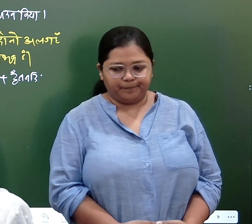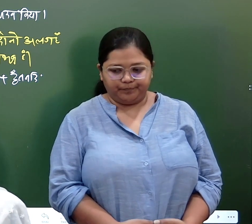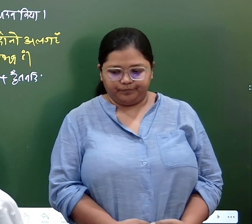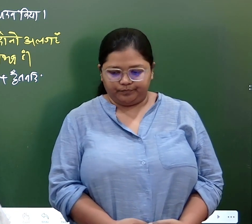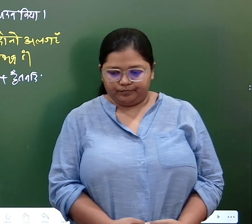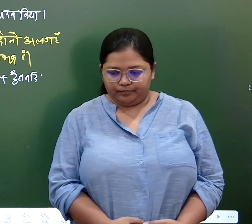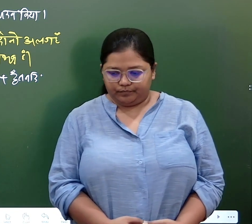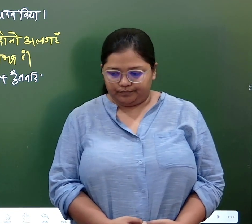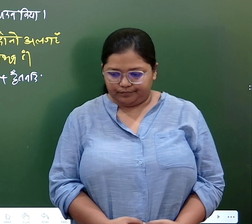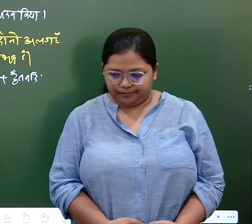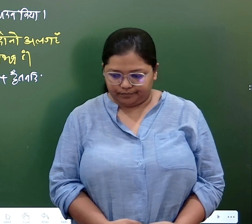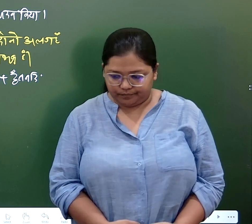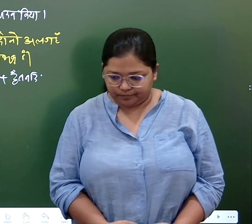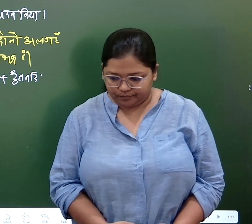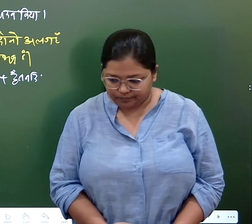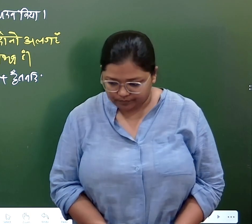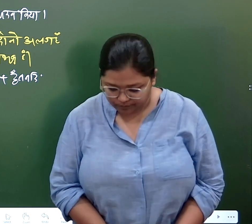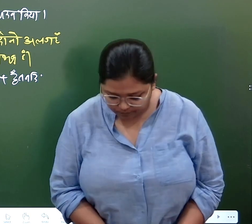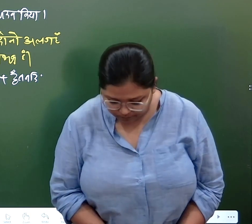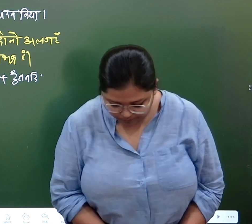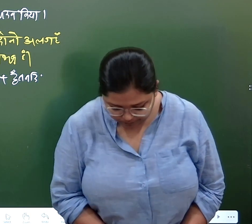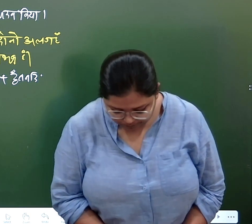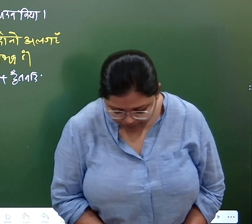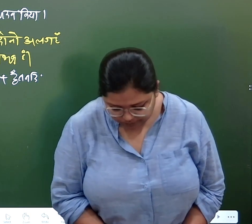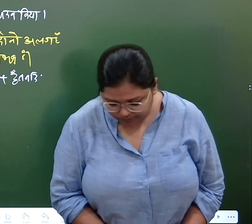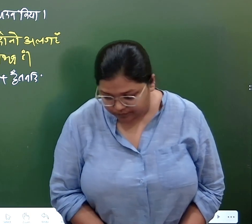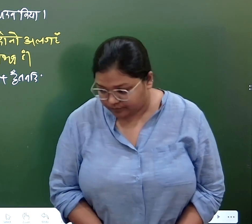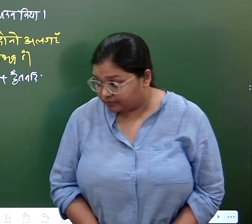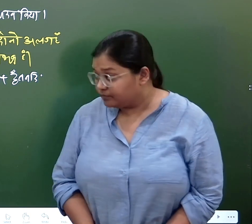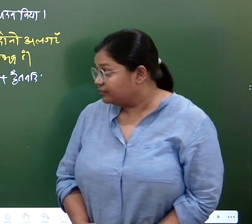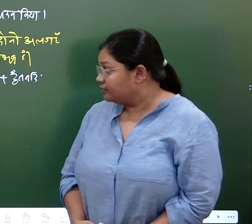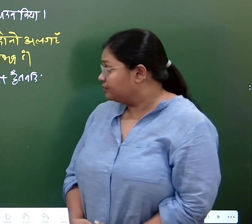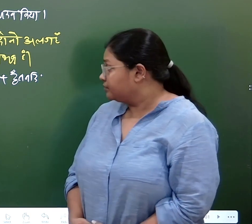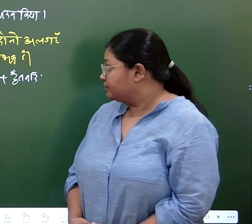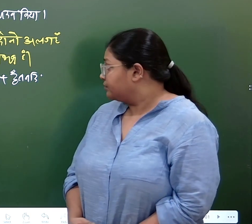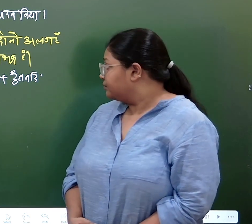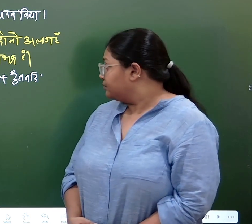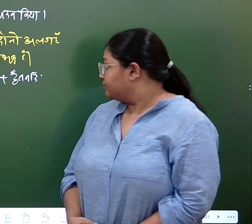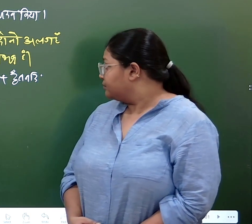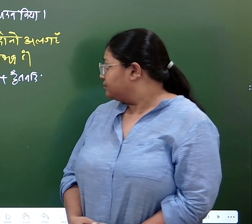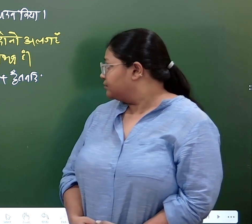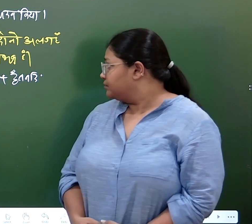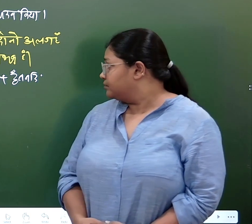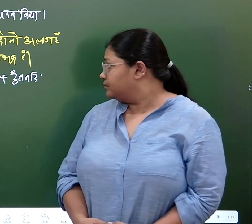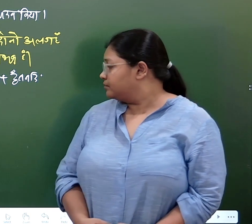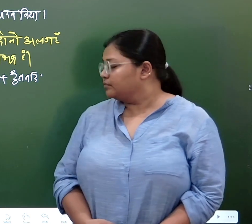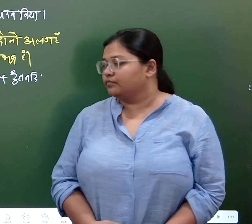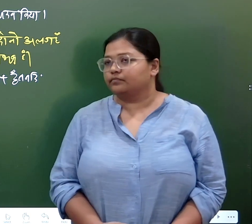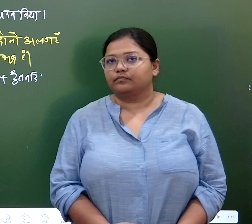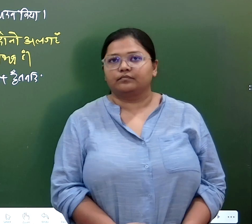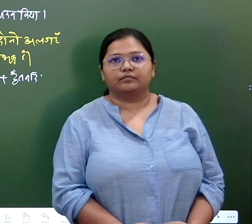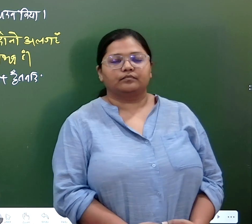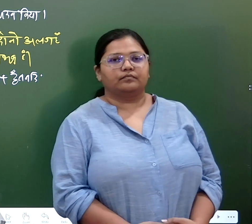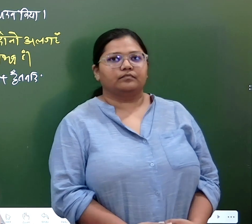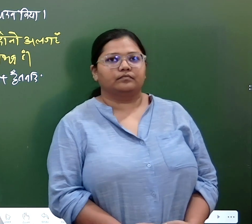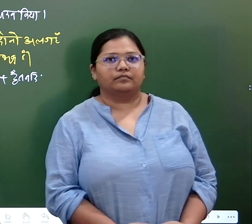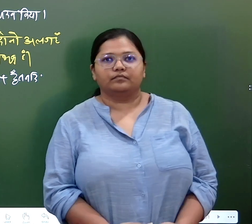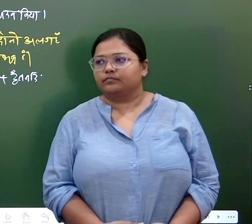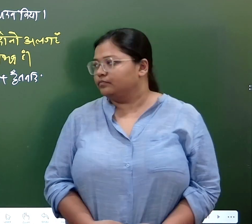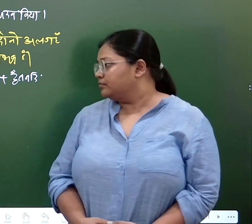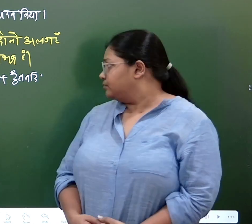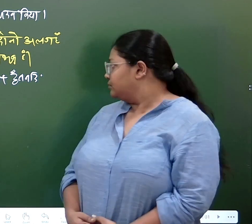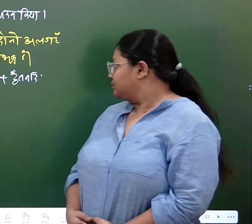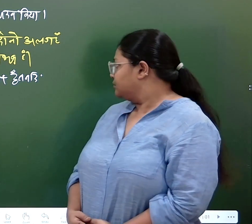है। तो ये था आपका निम्बकाचार्य जी, मतलब दोनों को मिलाते हैं, वो उन्होंने क्या बोला कि आत्मा,